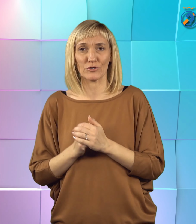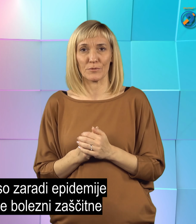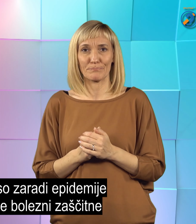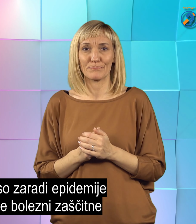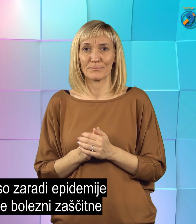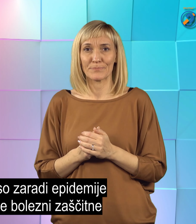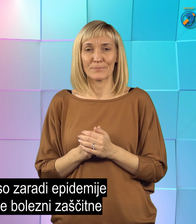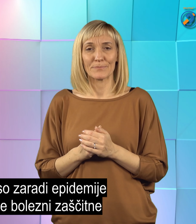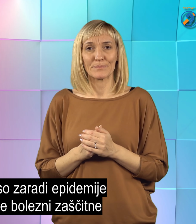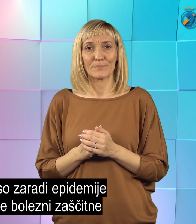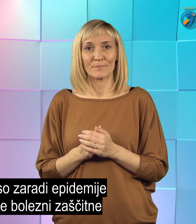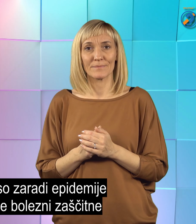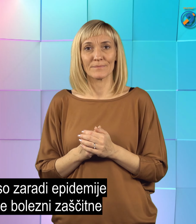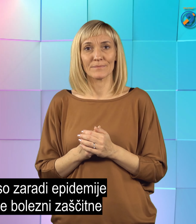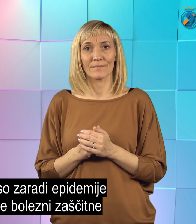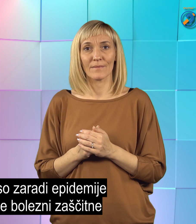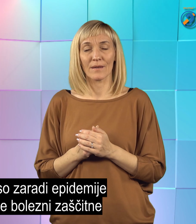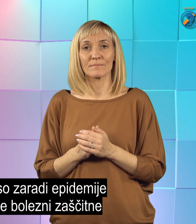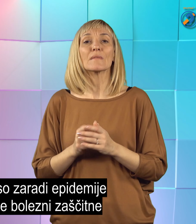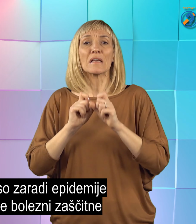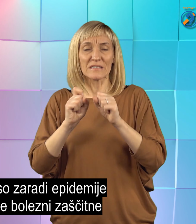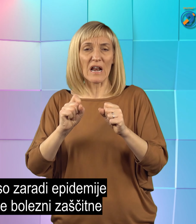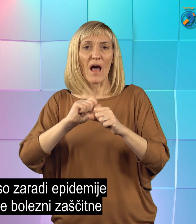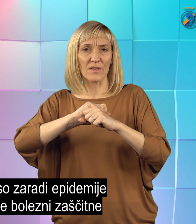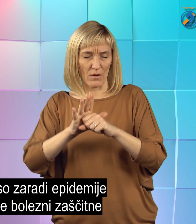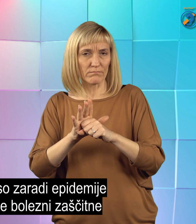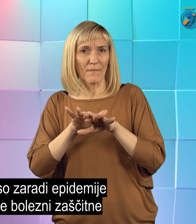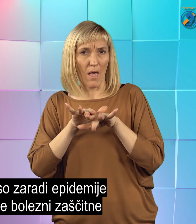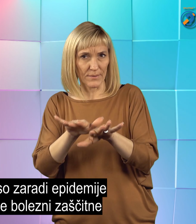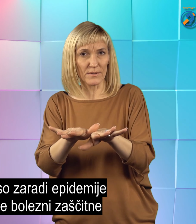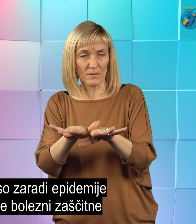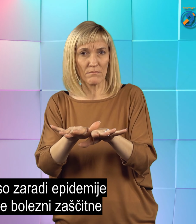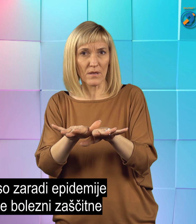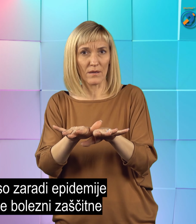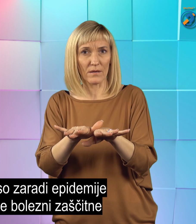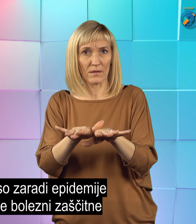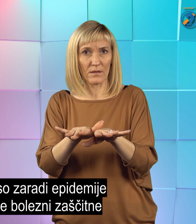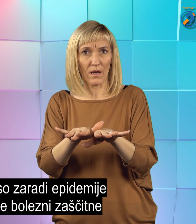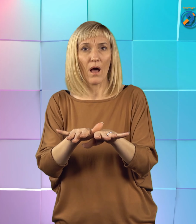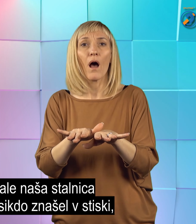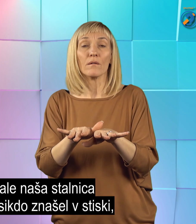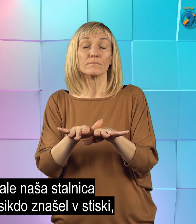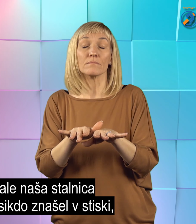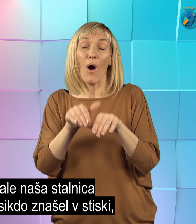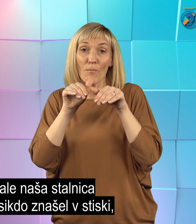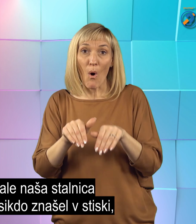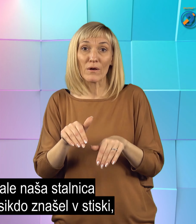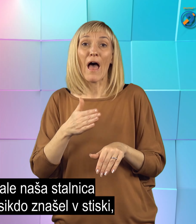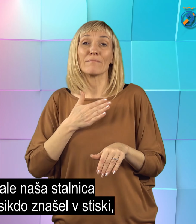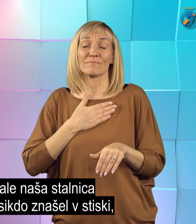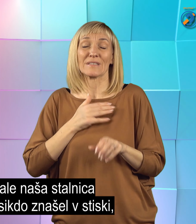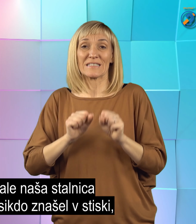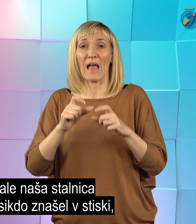da potem, ko so zaradi epidemije koronavirusne bolezni zaščitne maske postale naša stalnica in se